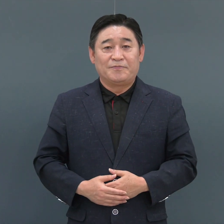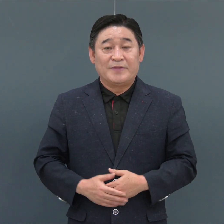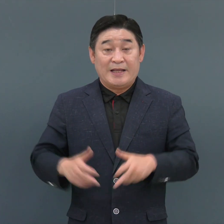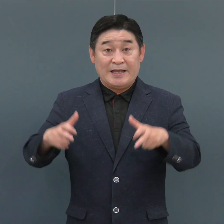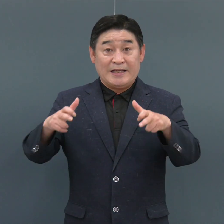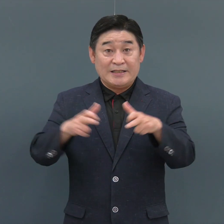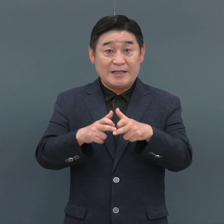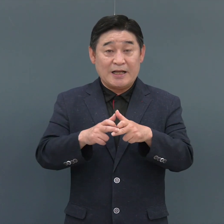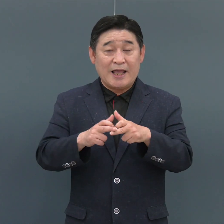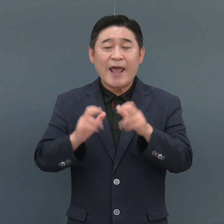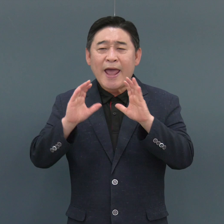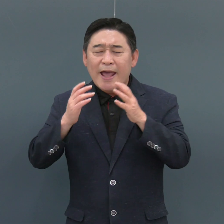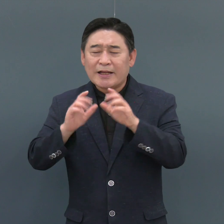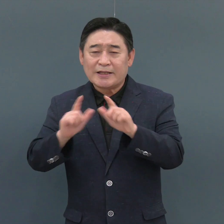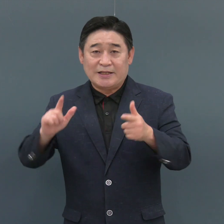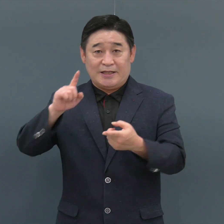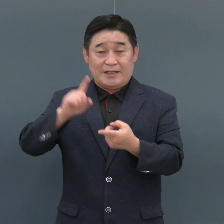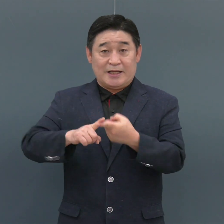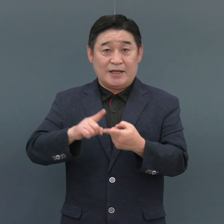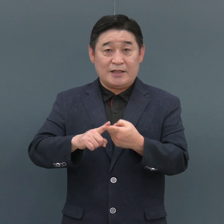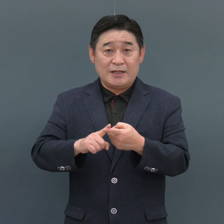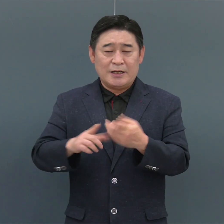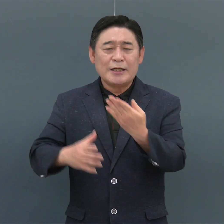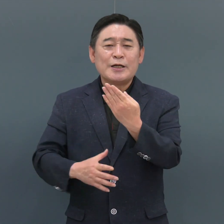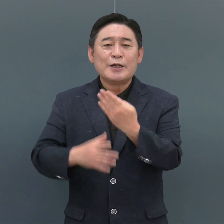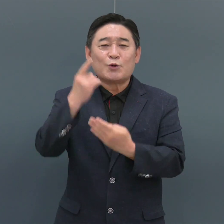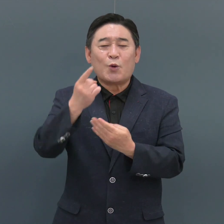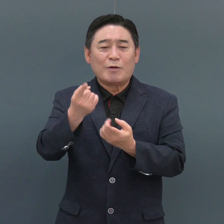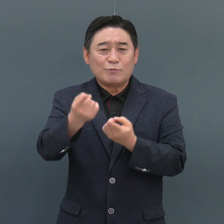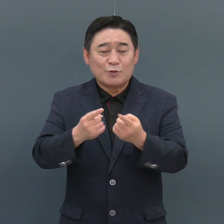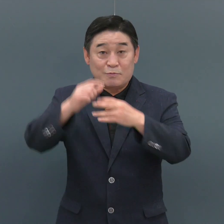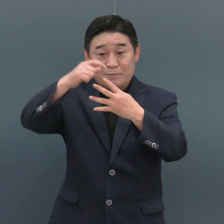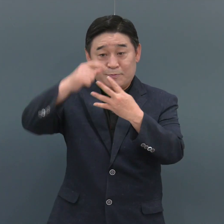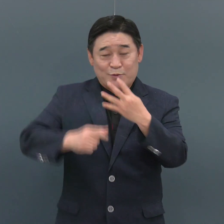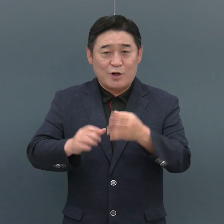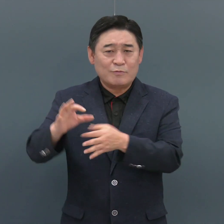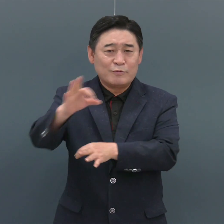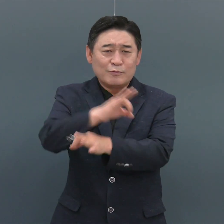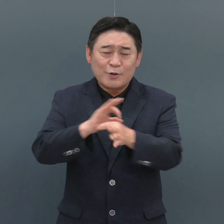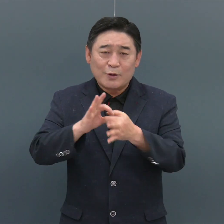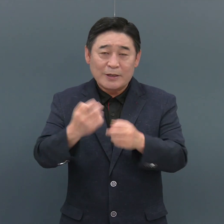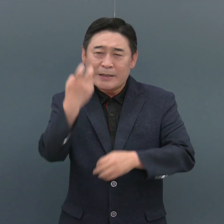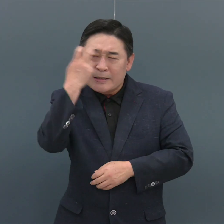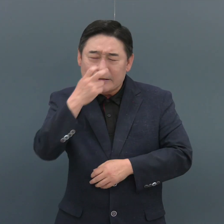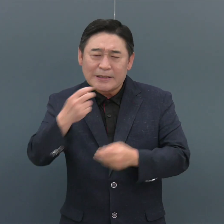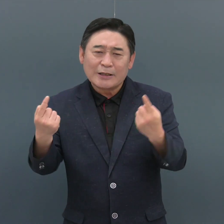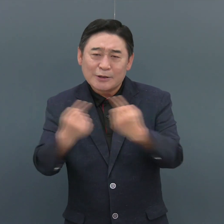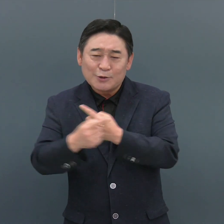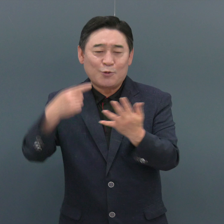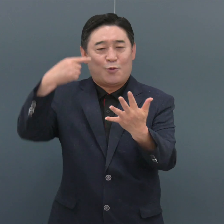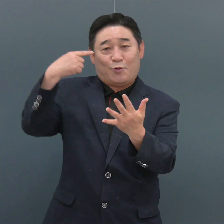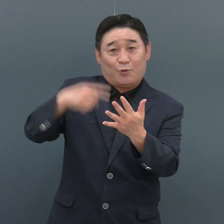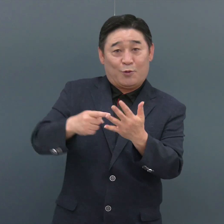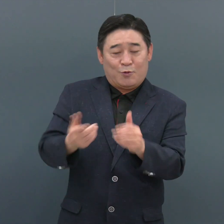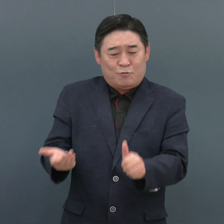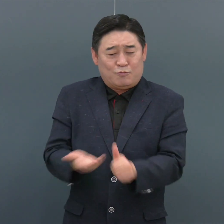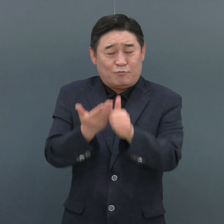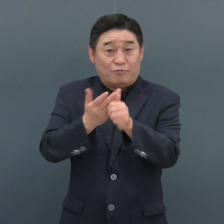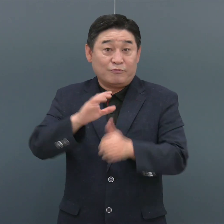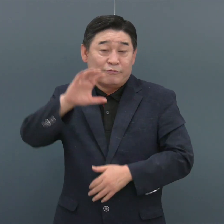장애 영유아 대상 통합 조기 중재 프로그램을 운영해 진단, 치료, 교육 및 양육훈련, 가족상담